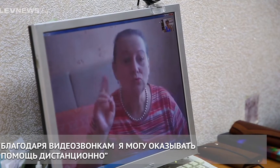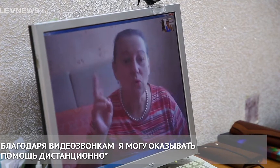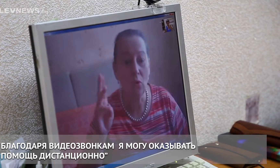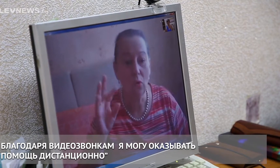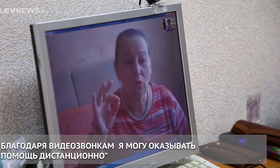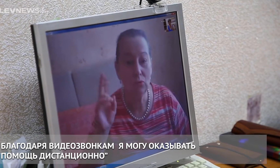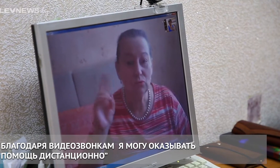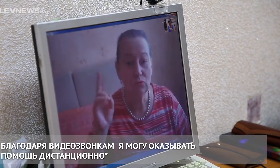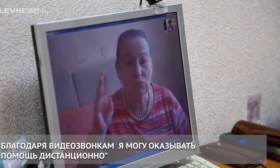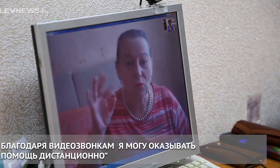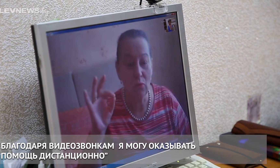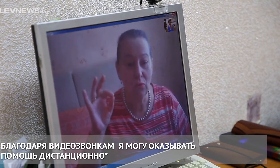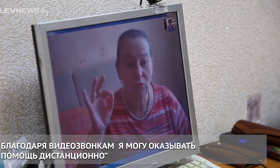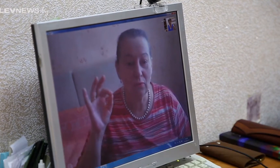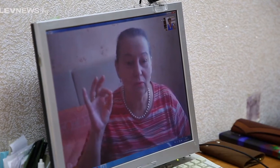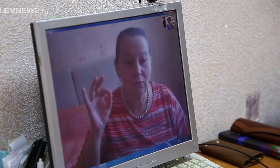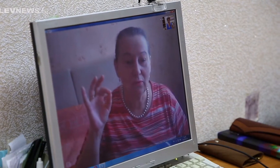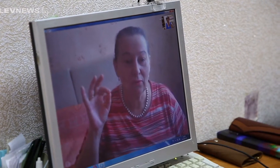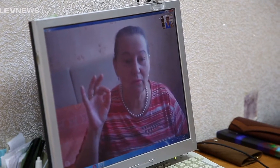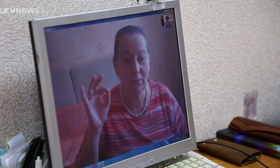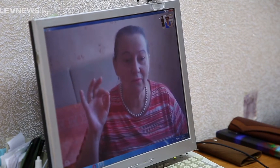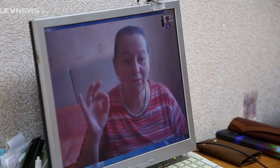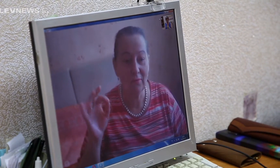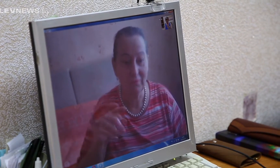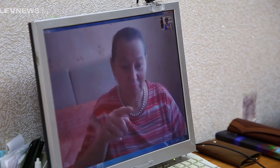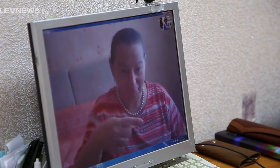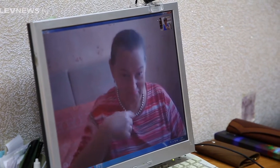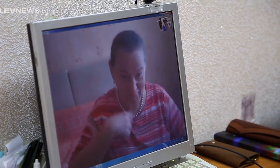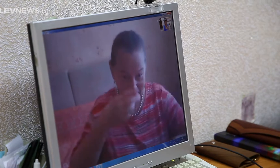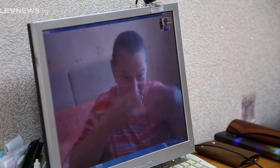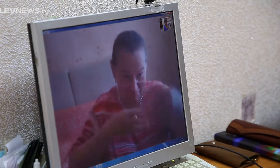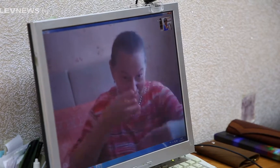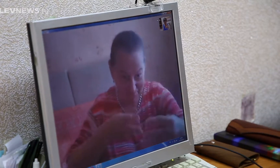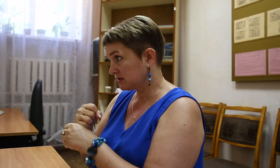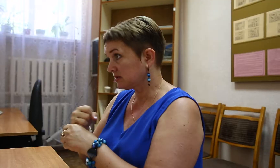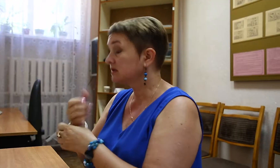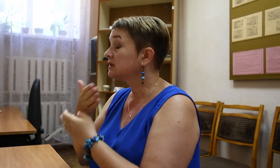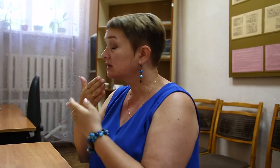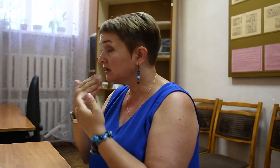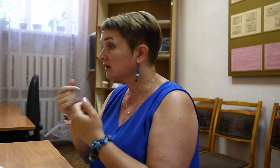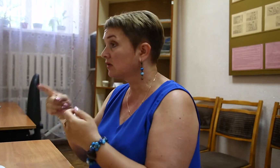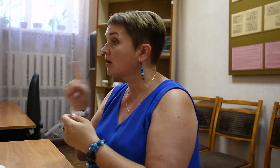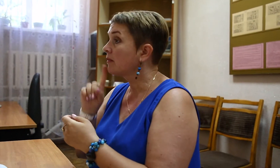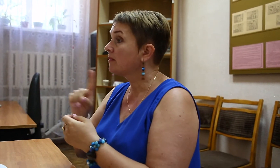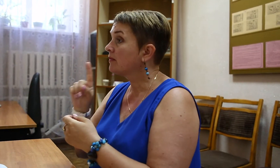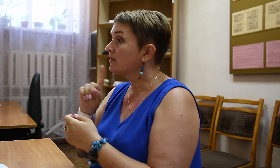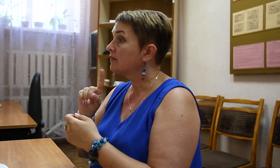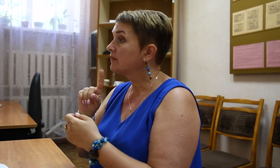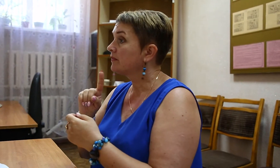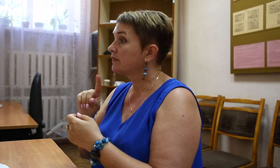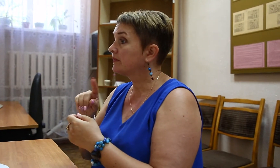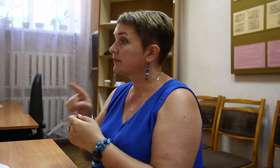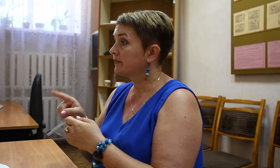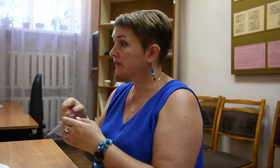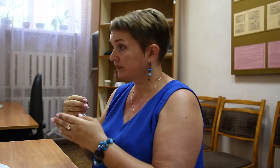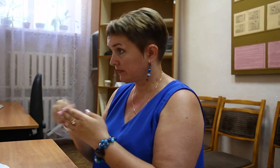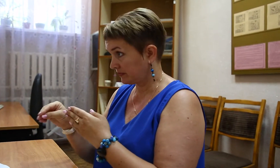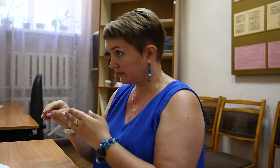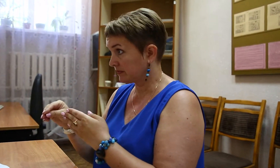Ну, связь с ними я и в скайпе, и в WhatsApp, и Viber. Я всегда с ними на связи,